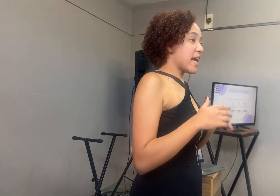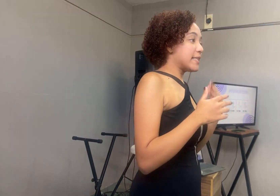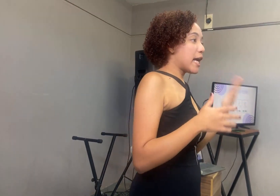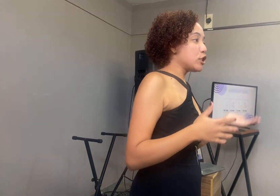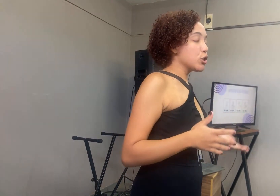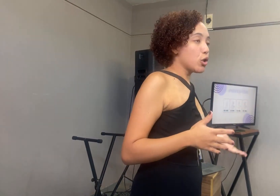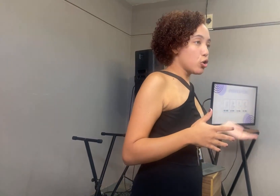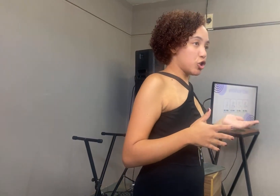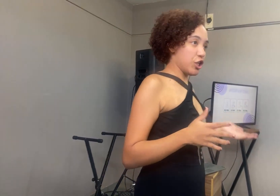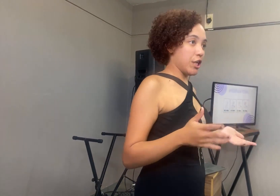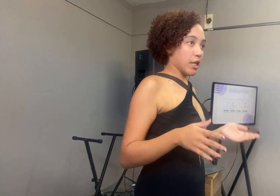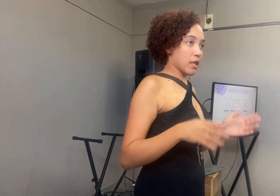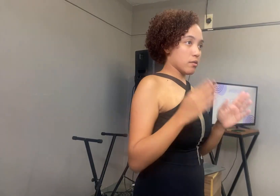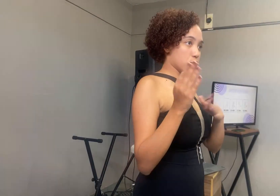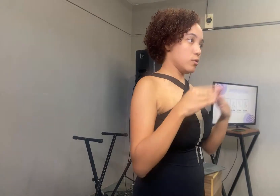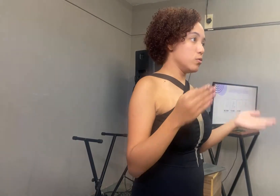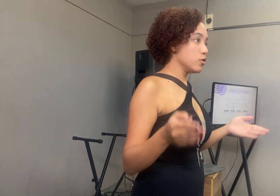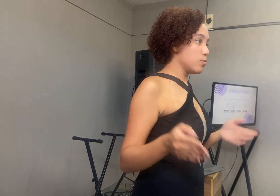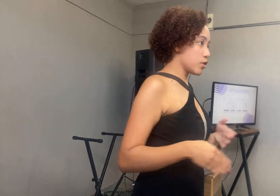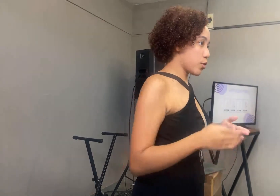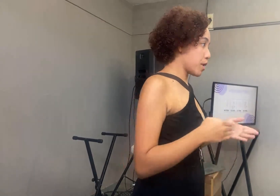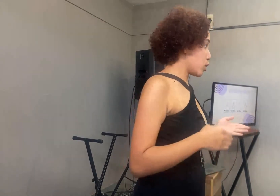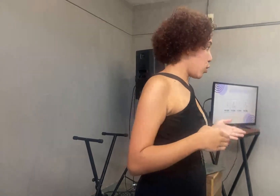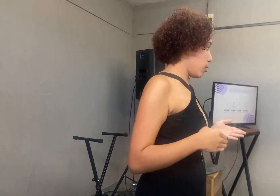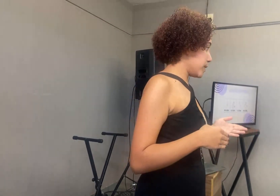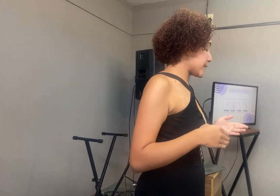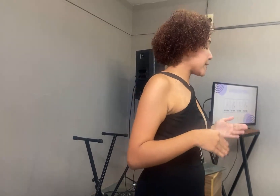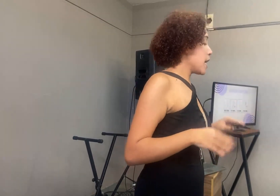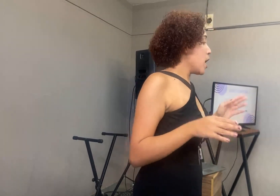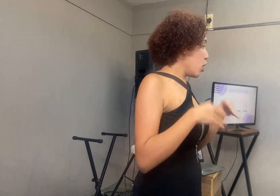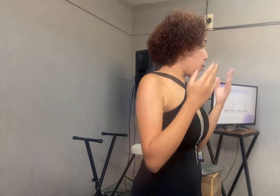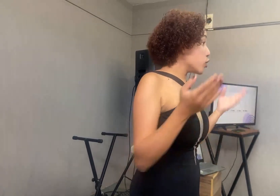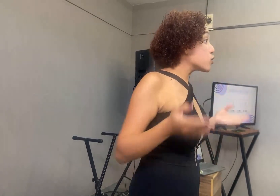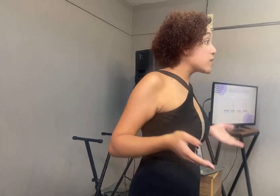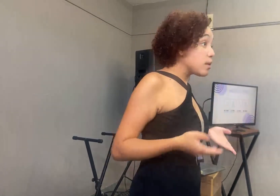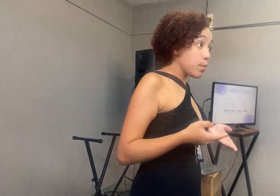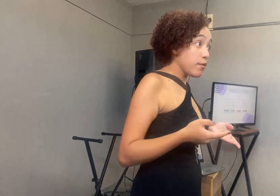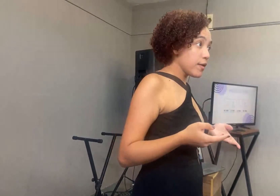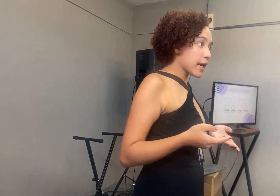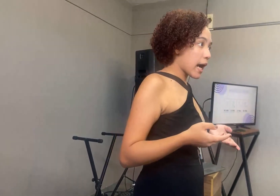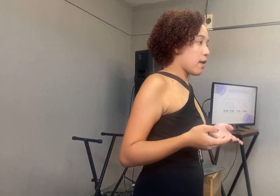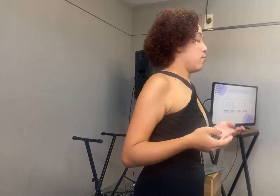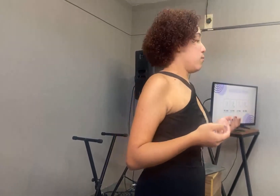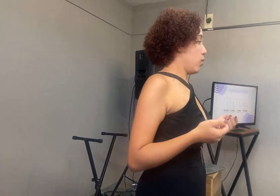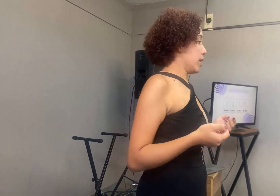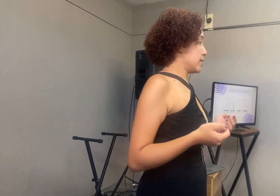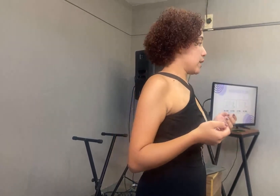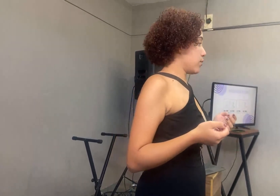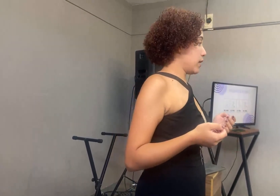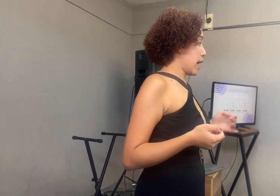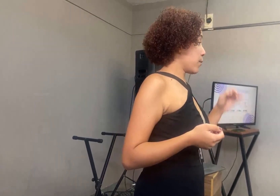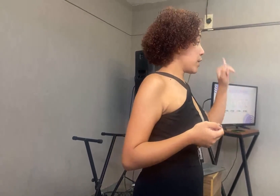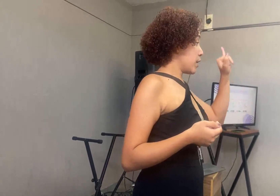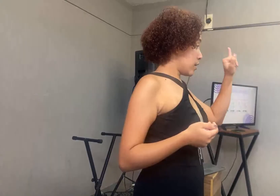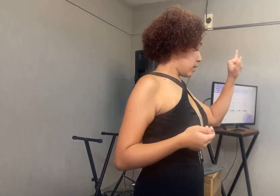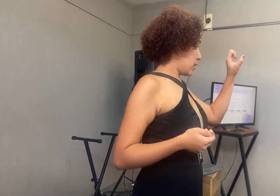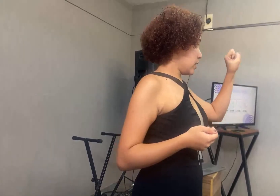a datilologia dos meus sobrenomes, eu posso simplificar. Por exemplo,